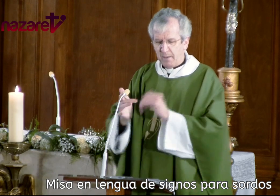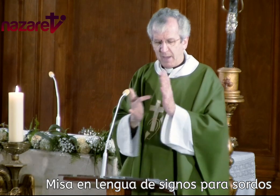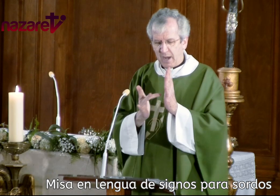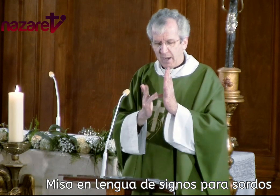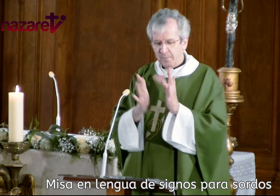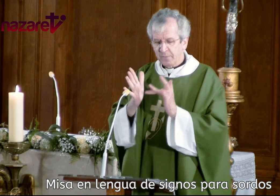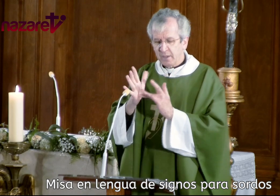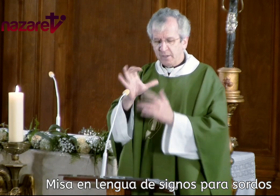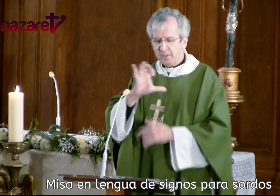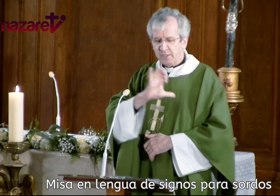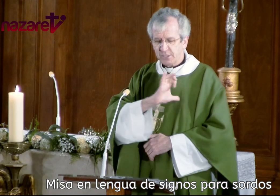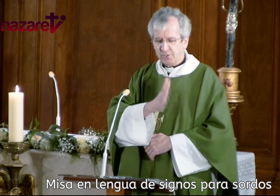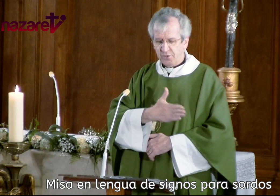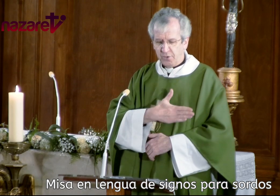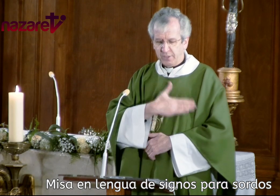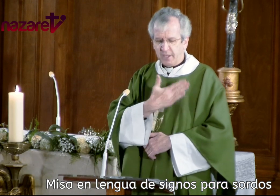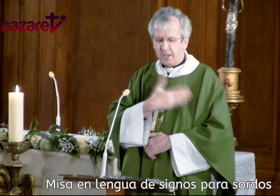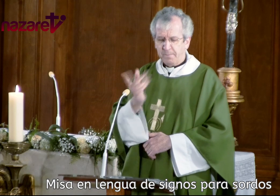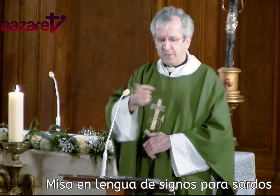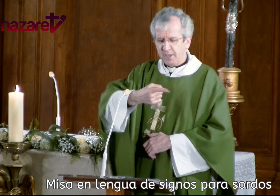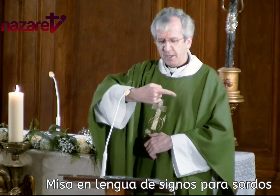mal cristo ten piedad